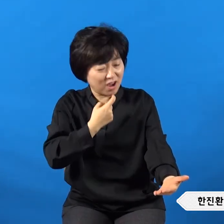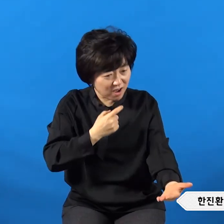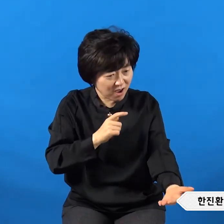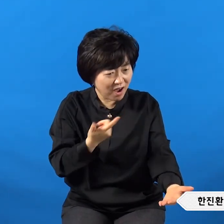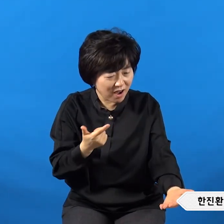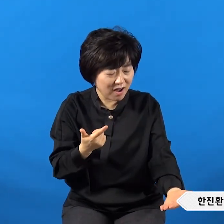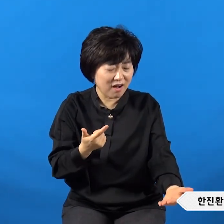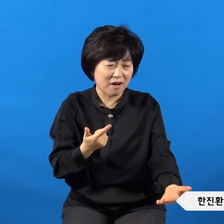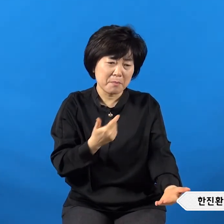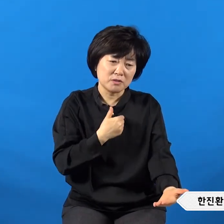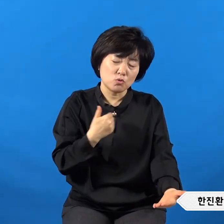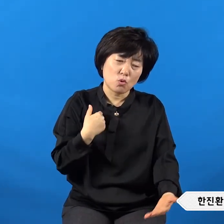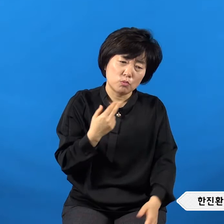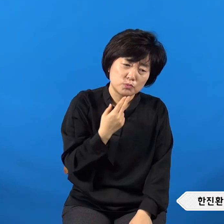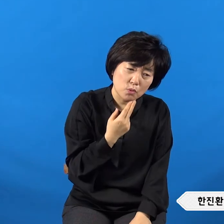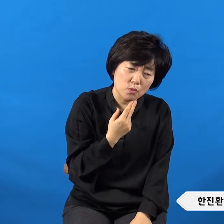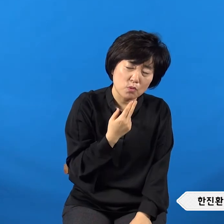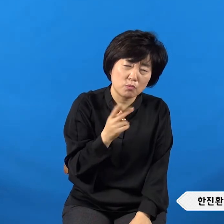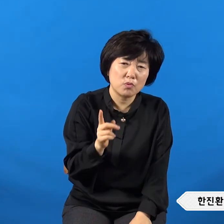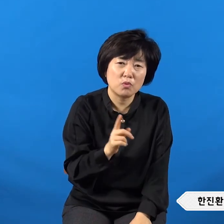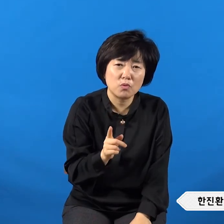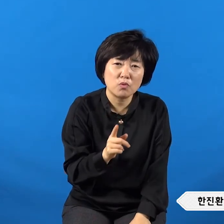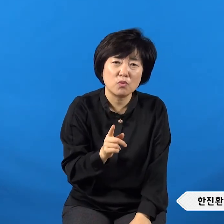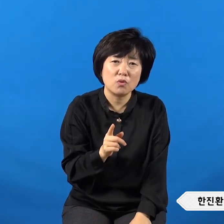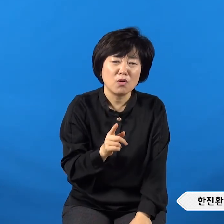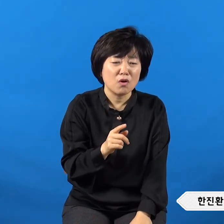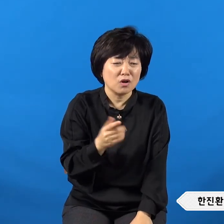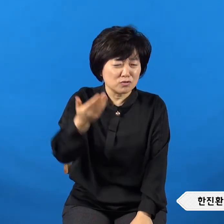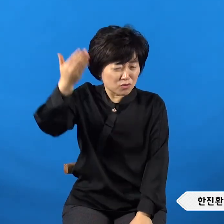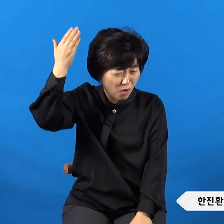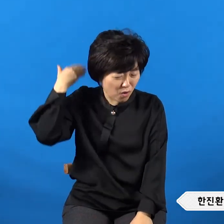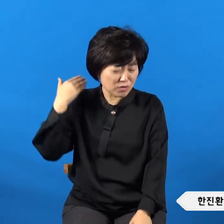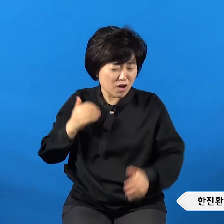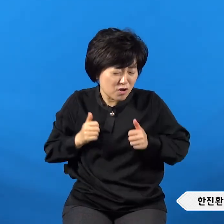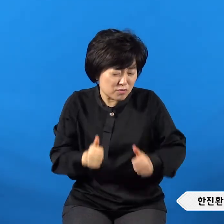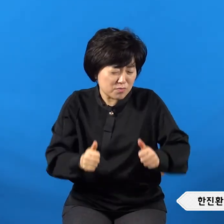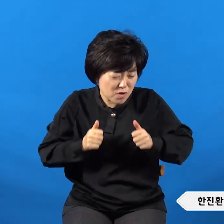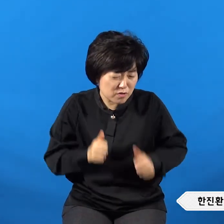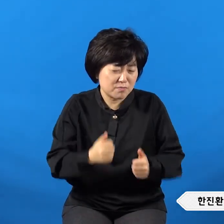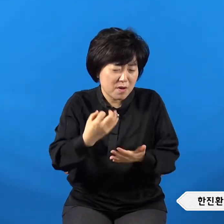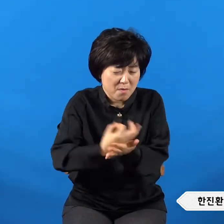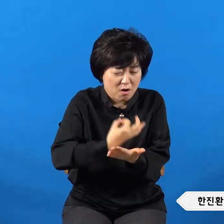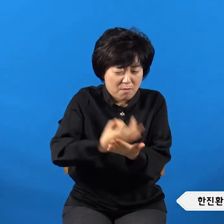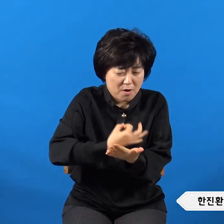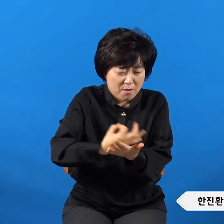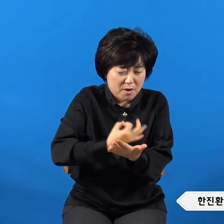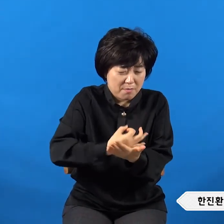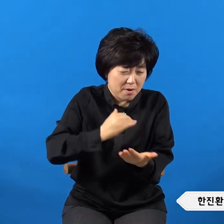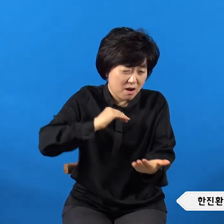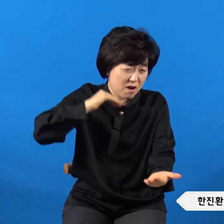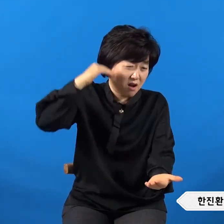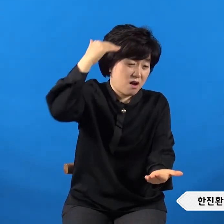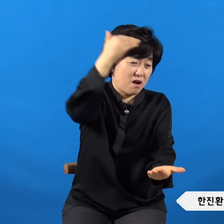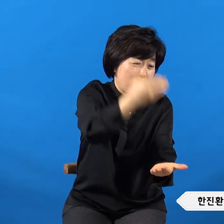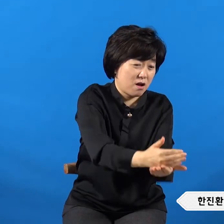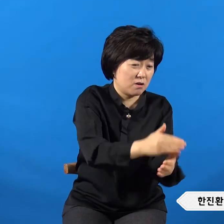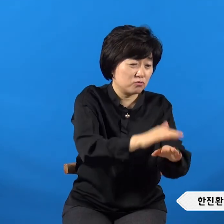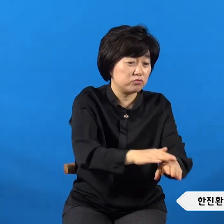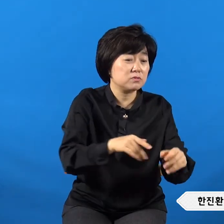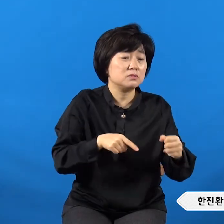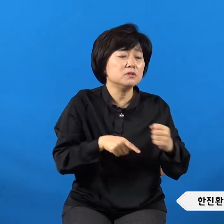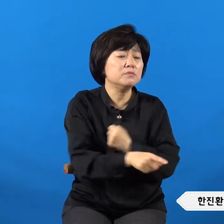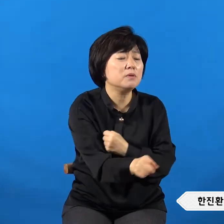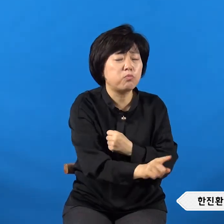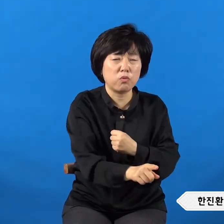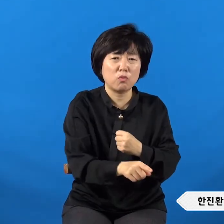뭐 아무 만족도 아니라면 그러면 뭐 한다고 그렇게 아등바등 살았는지, 인생에 무슨 의미가